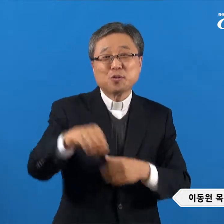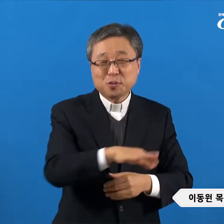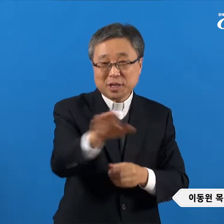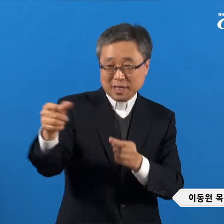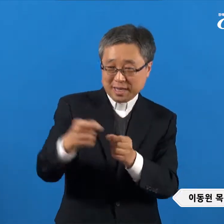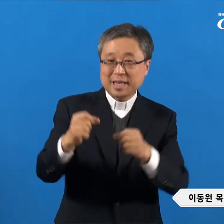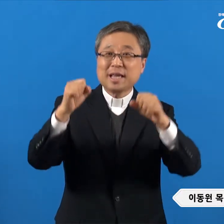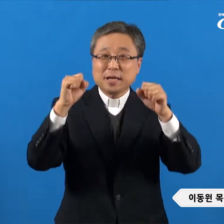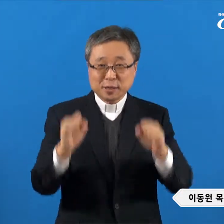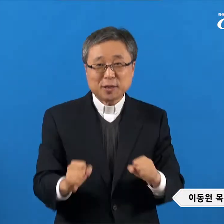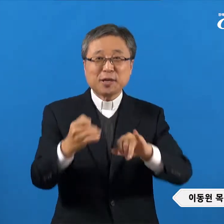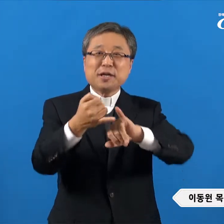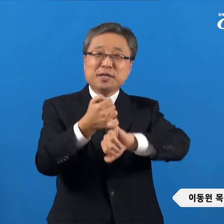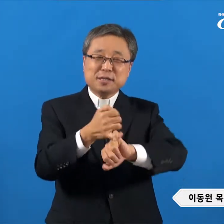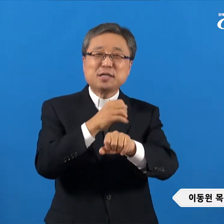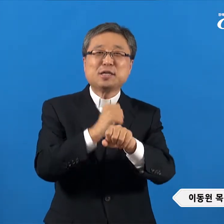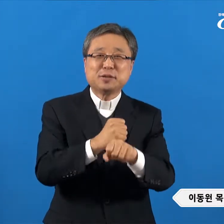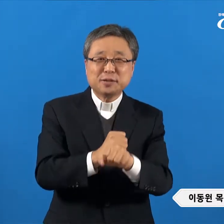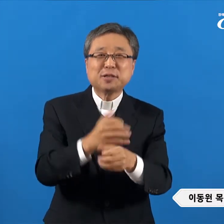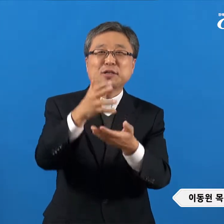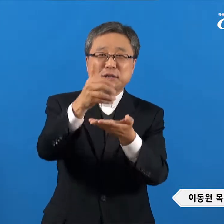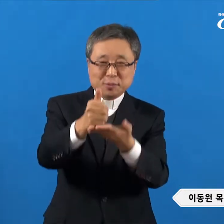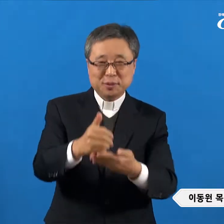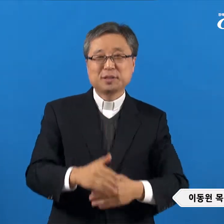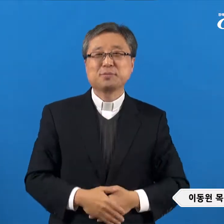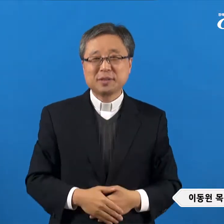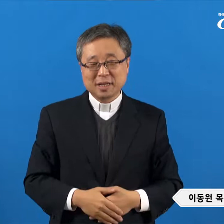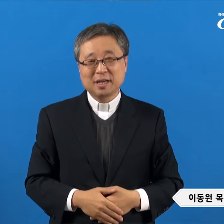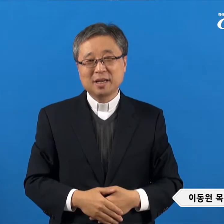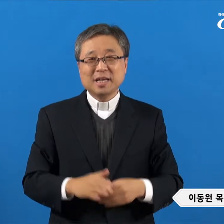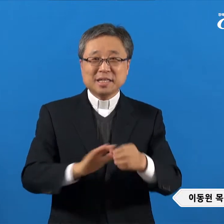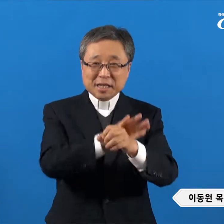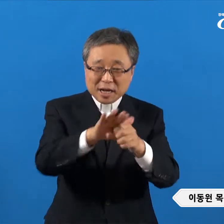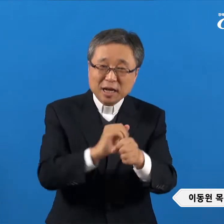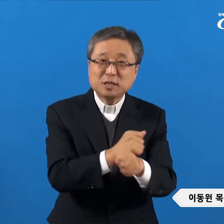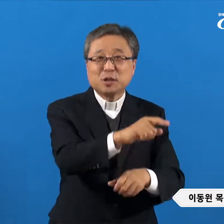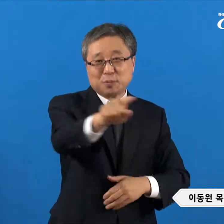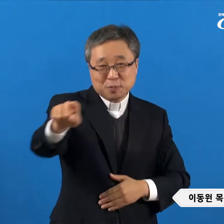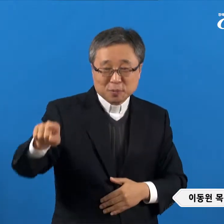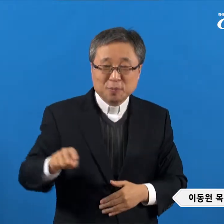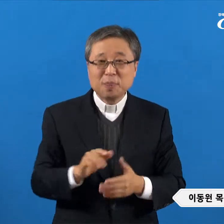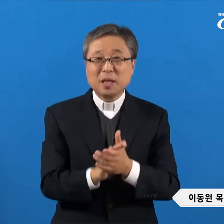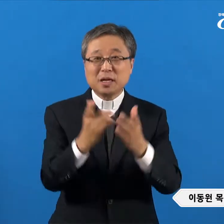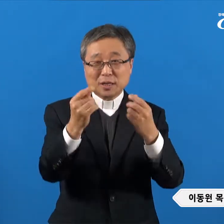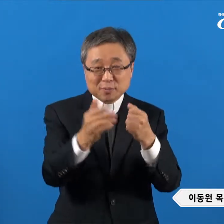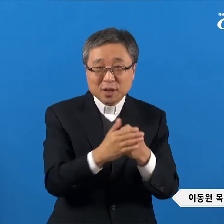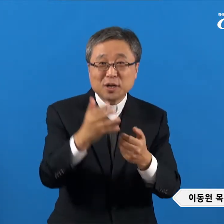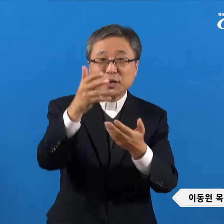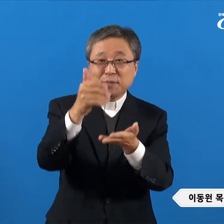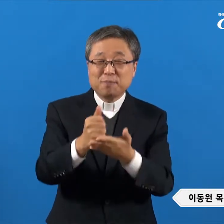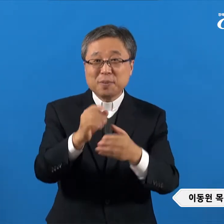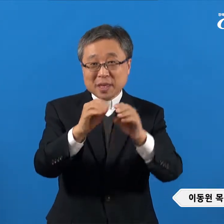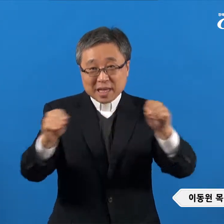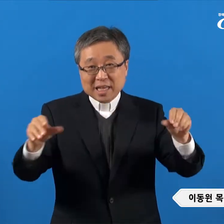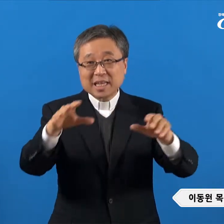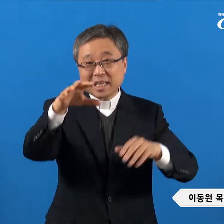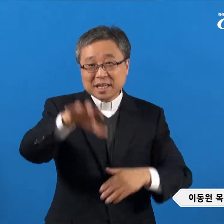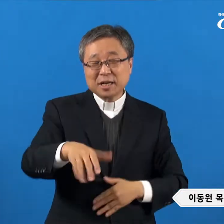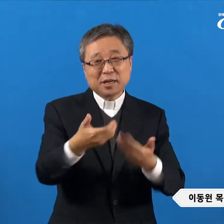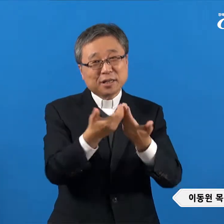계시겠다고 약속하신 그분이십니다. 사랑하는 여러분, 그래서 그분은 이 땅을 떠나시기